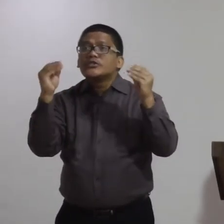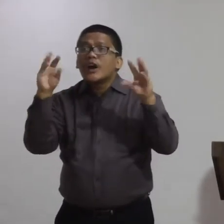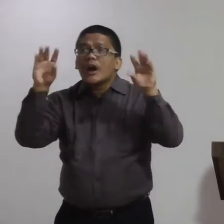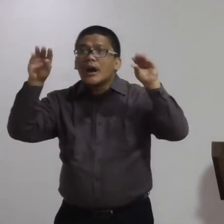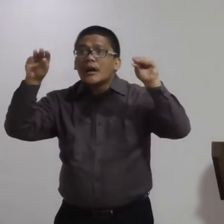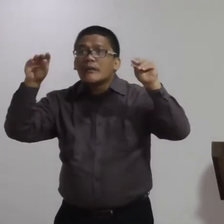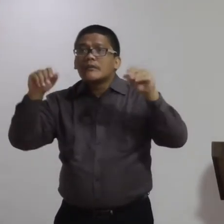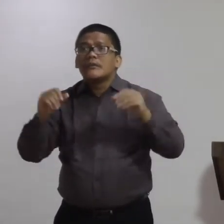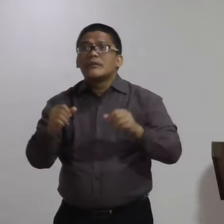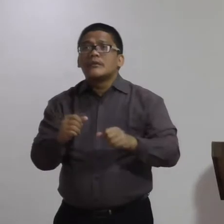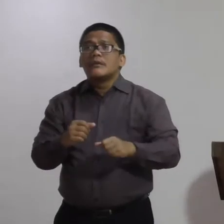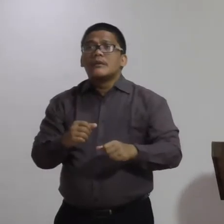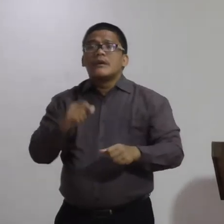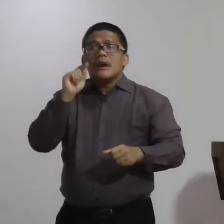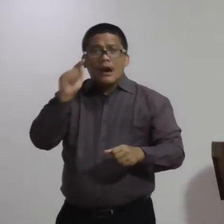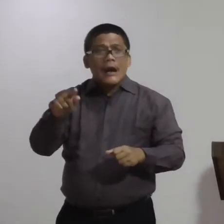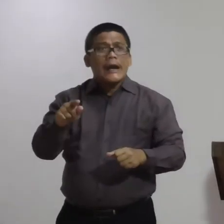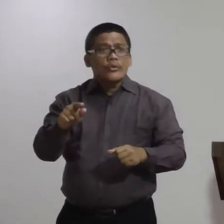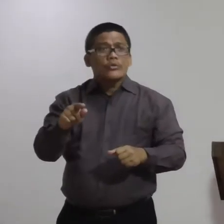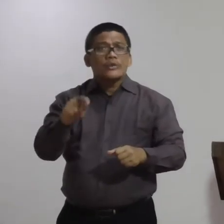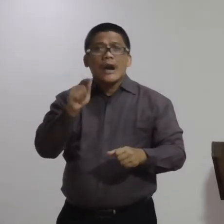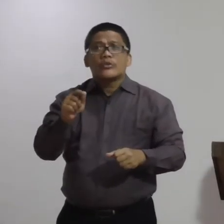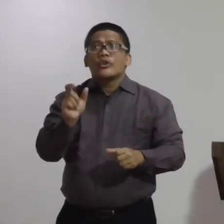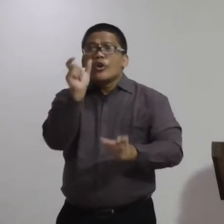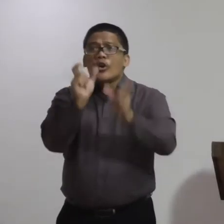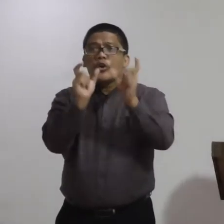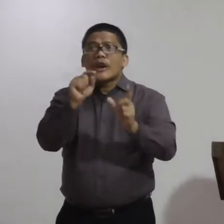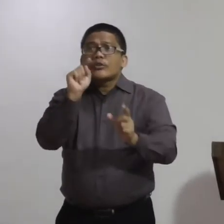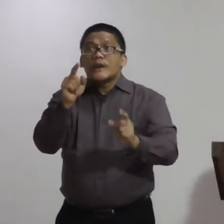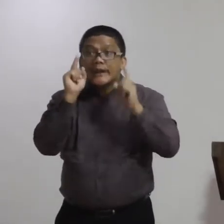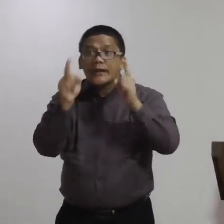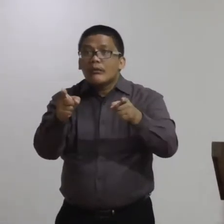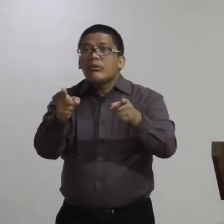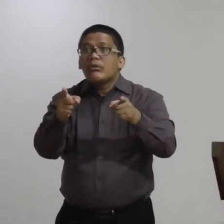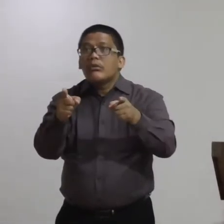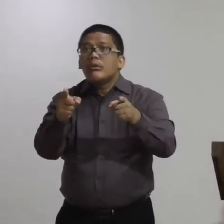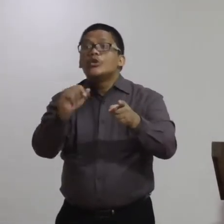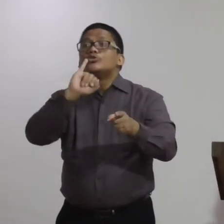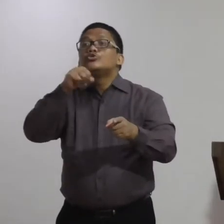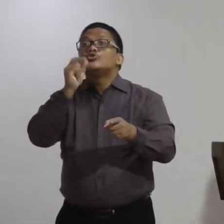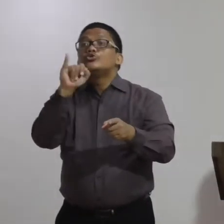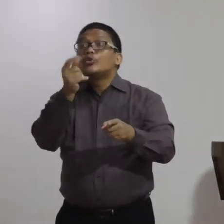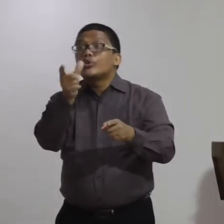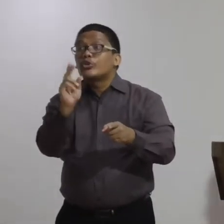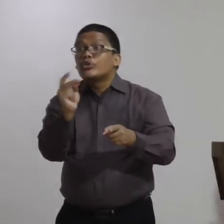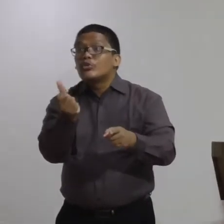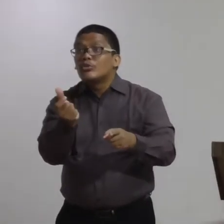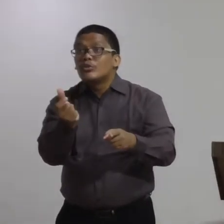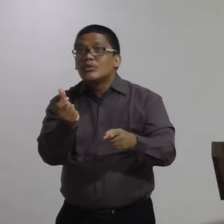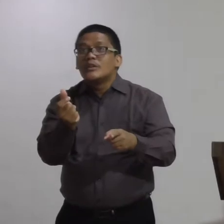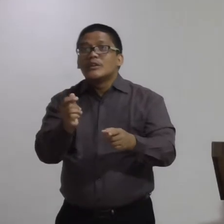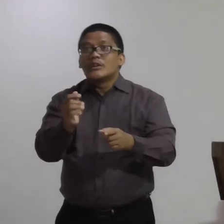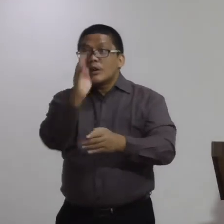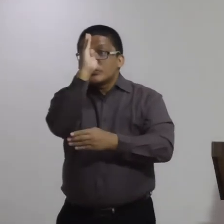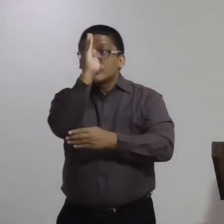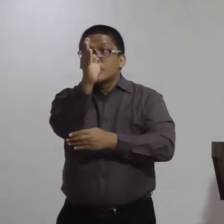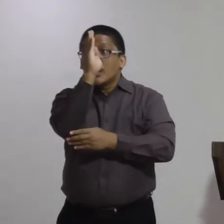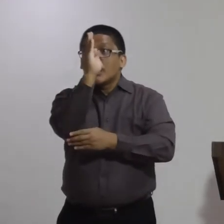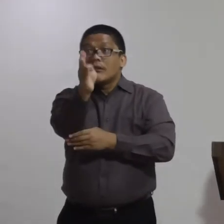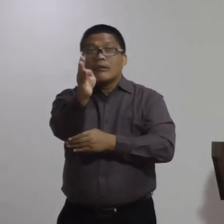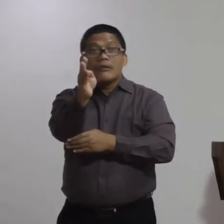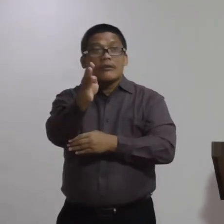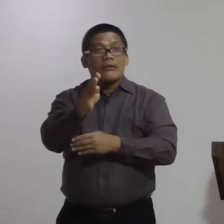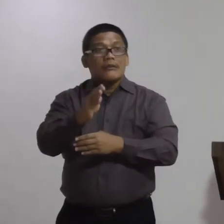kita bekerja, harus ada kejujuran, harus ada kesungguhan, harus ada kesetiaan, ya,